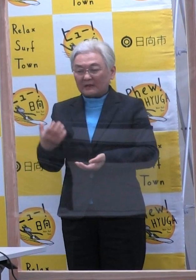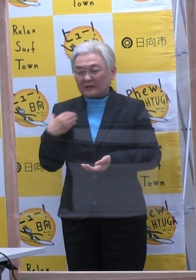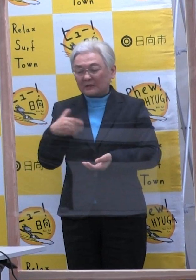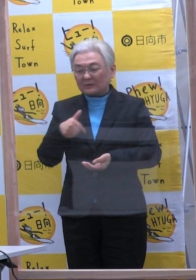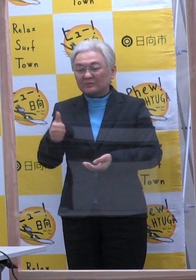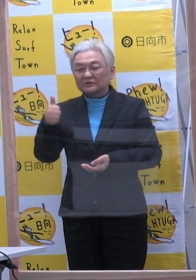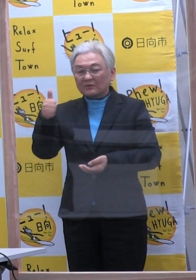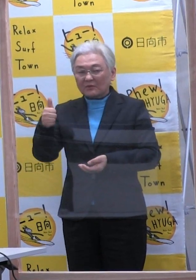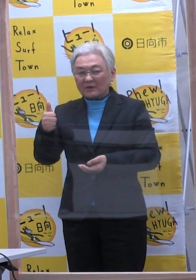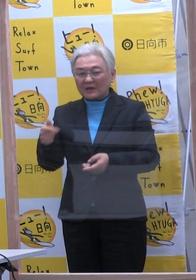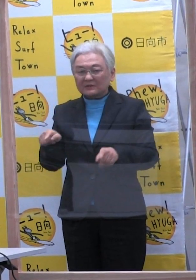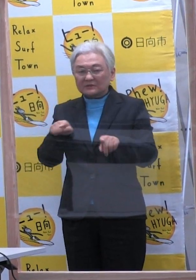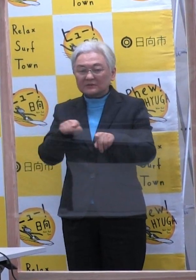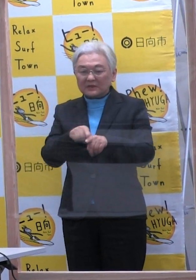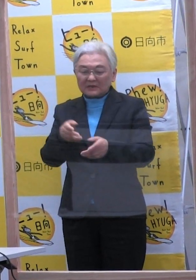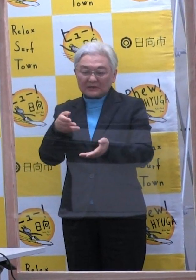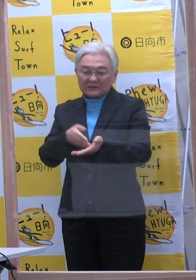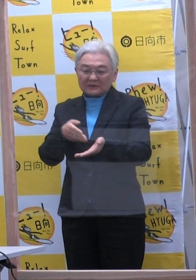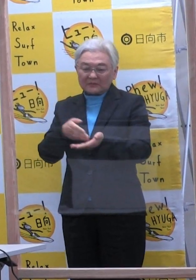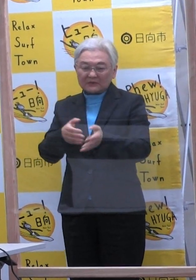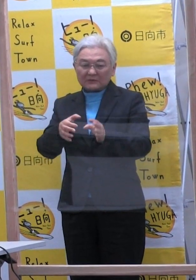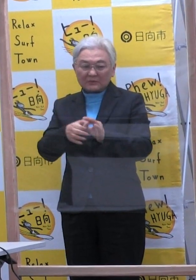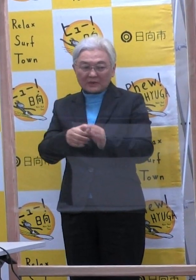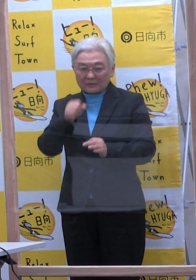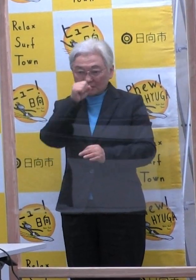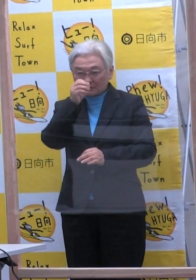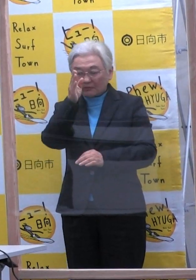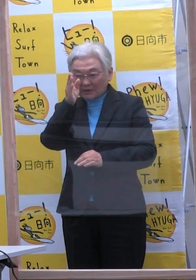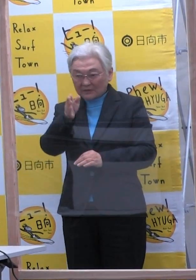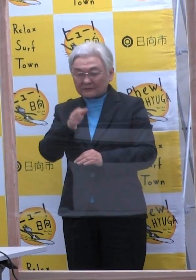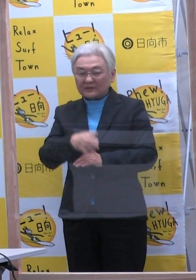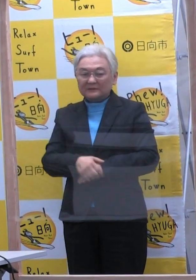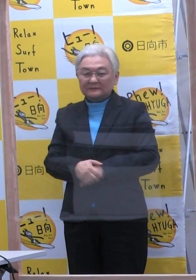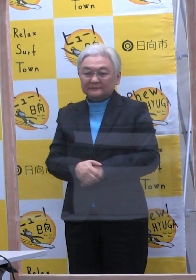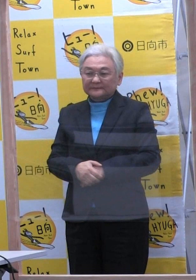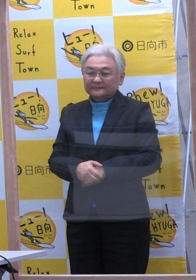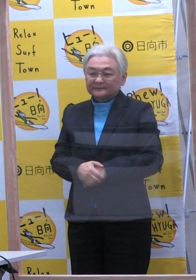部長より追加で説明をさせますので、よろしくお願いをいたします。